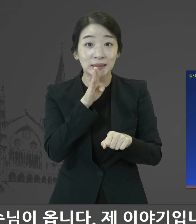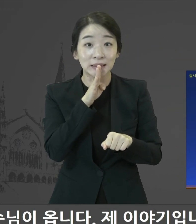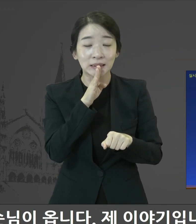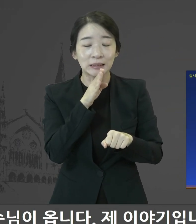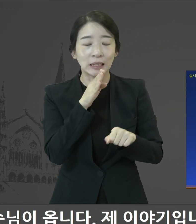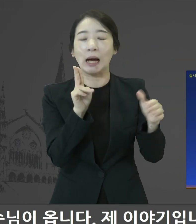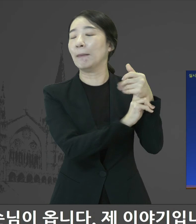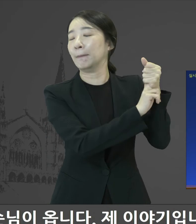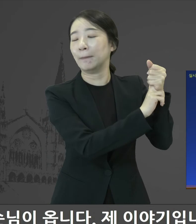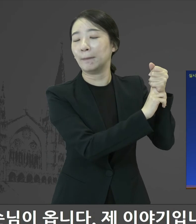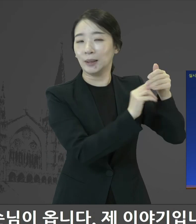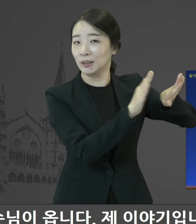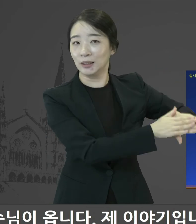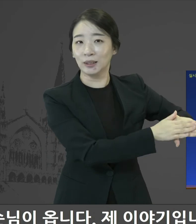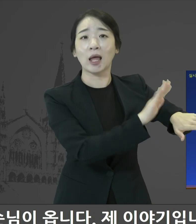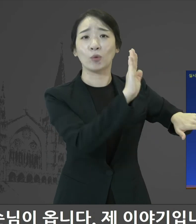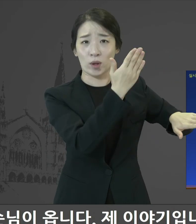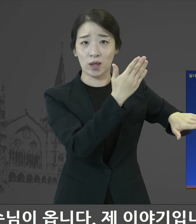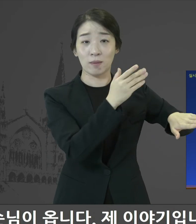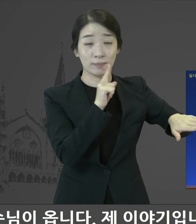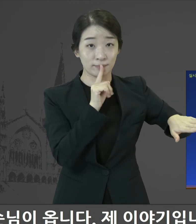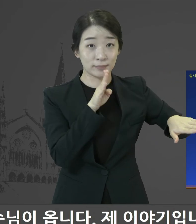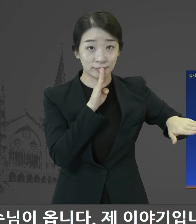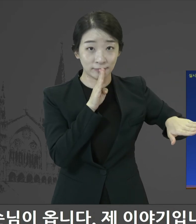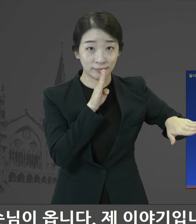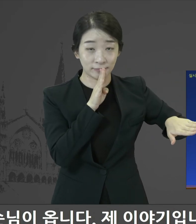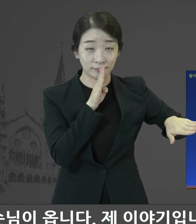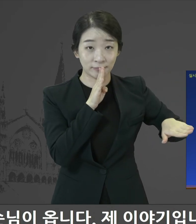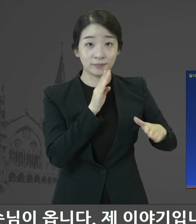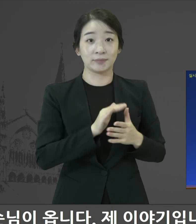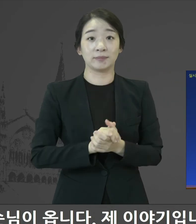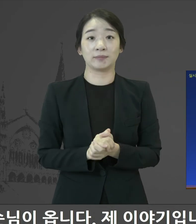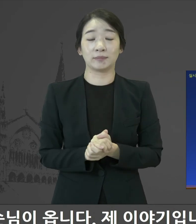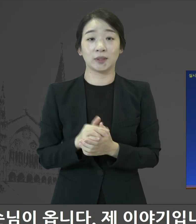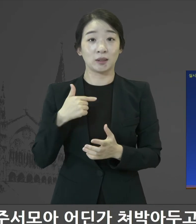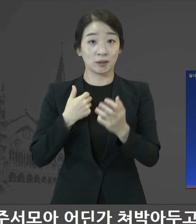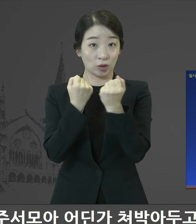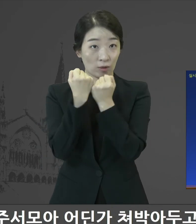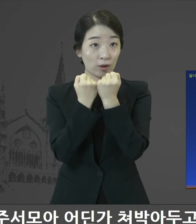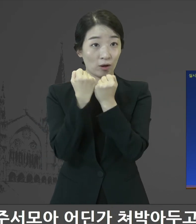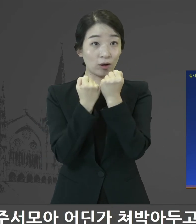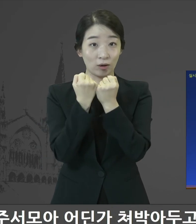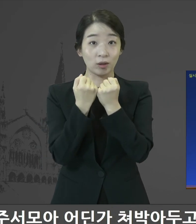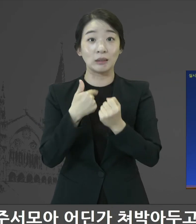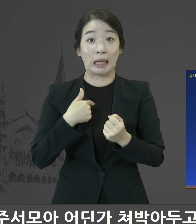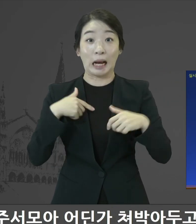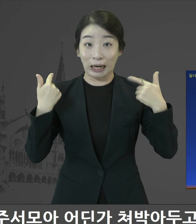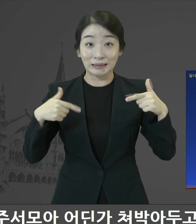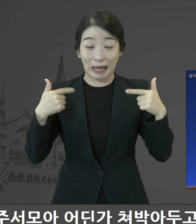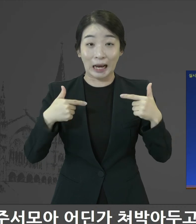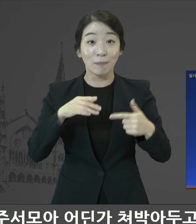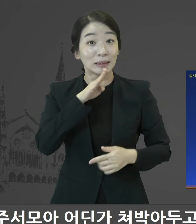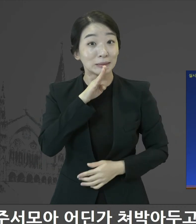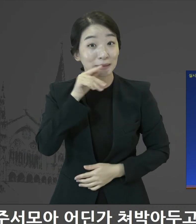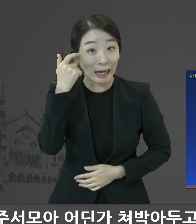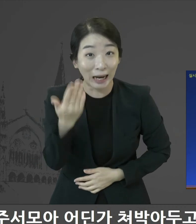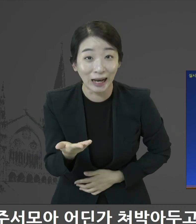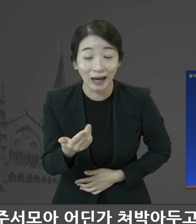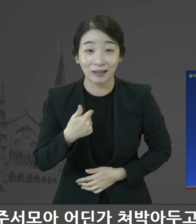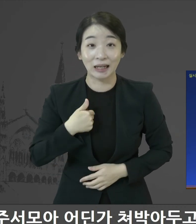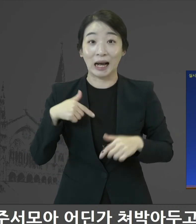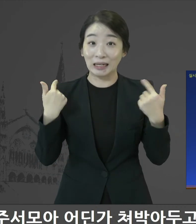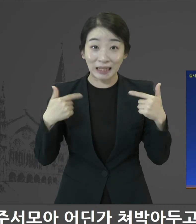보이도록 뭔가 덮어둬야죠. 제가 이 설명하는 걸 보니까 제가 늘 그러는 것 같습니까? 안 그러는 것